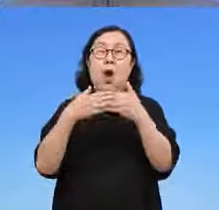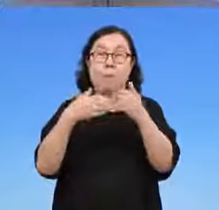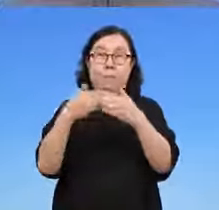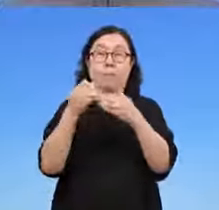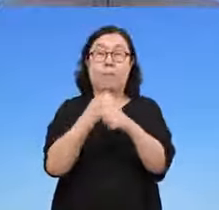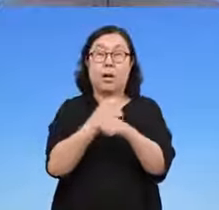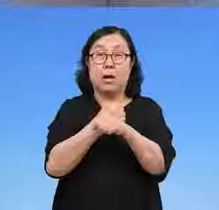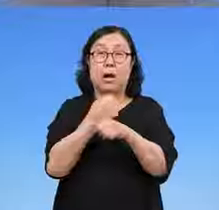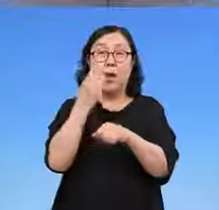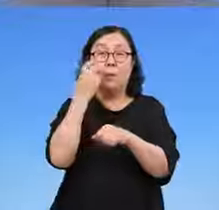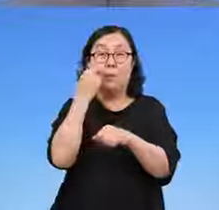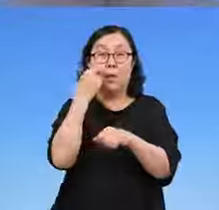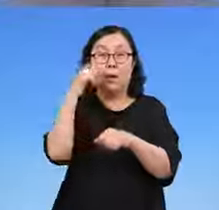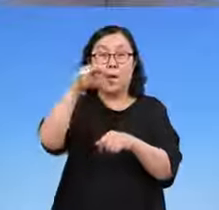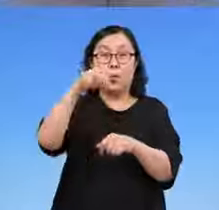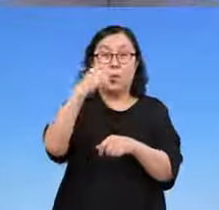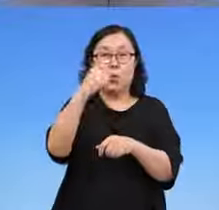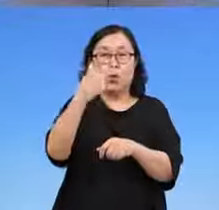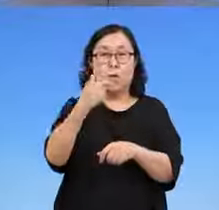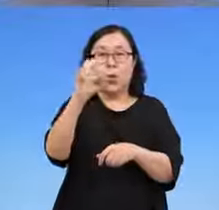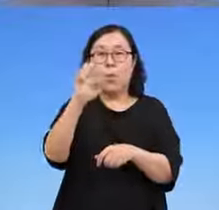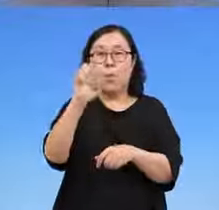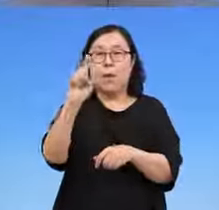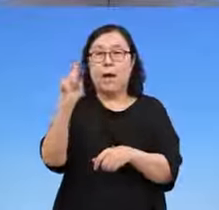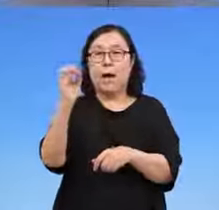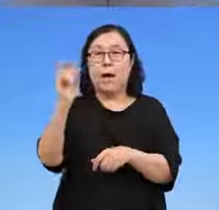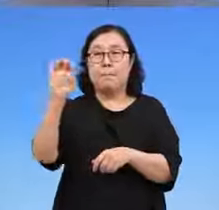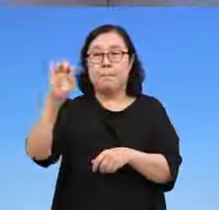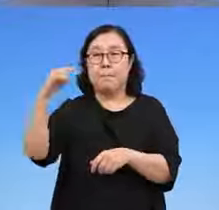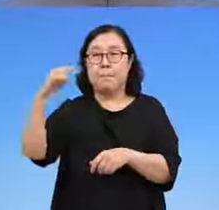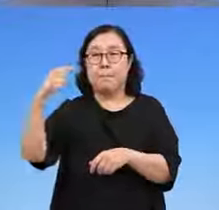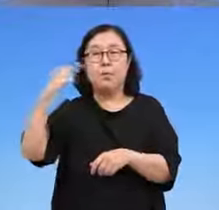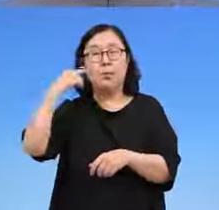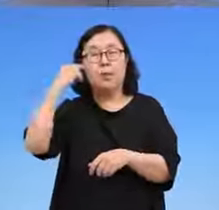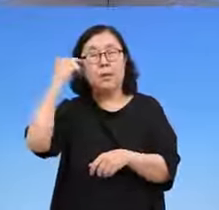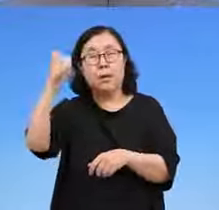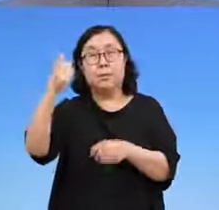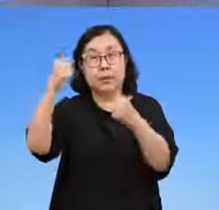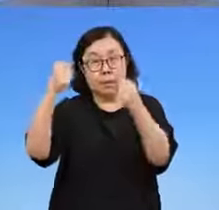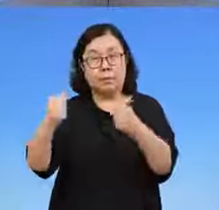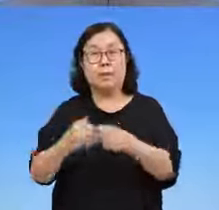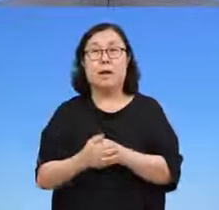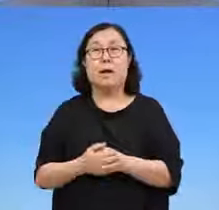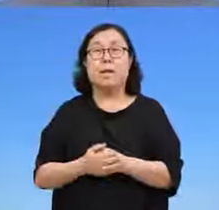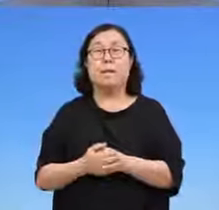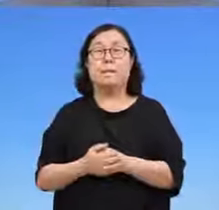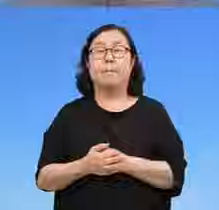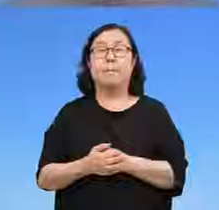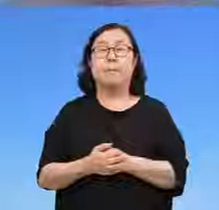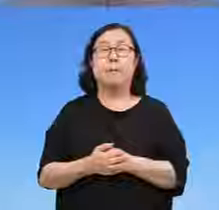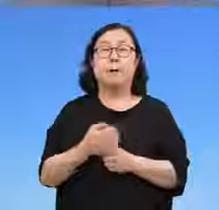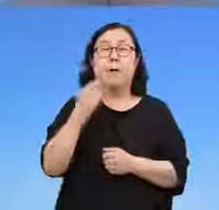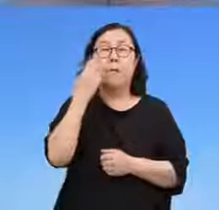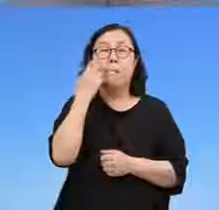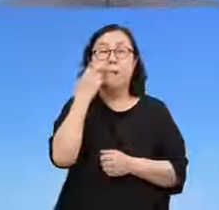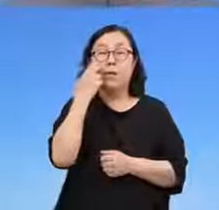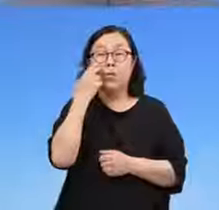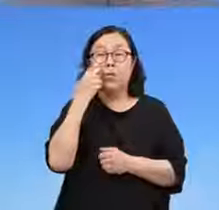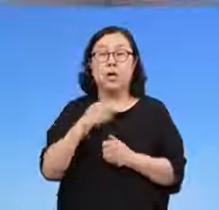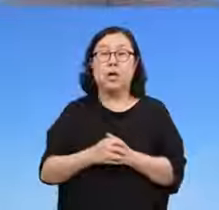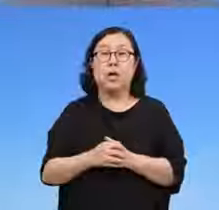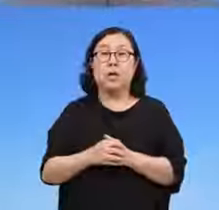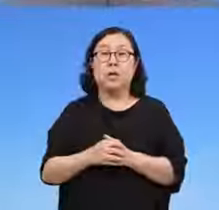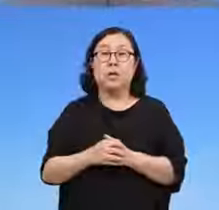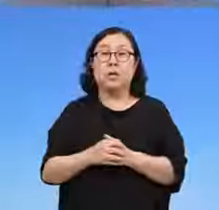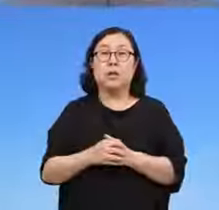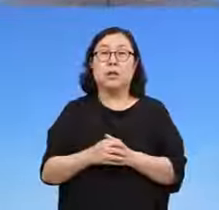내가 경험한 걸 얘기 드릴게요. 미국의 존 파이프 목사님이라고 계세요. 제가 참 존경하는 분이에요. 여러분, 지금 미국이